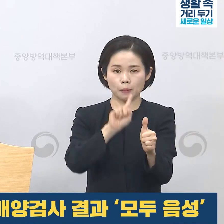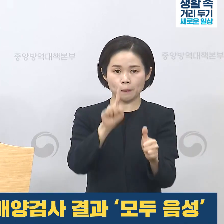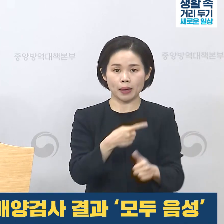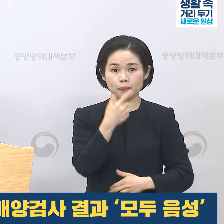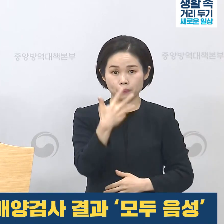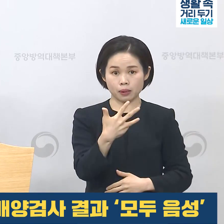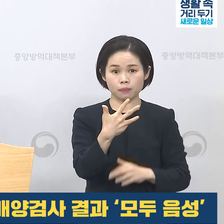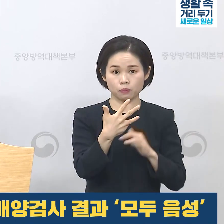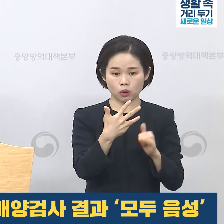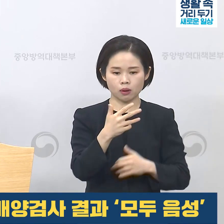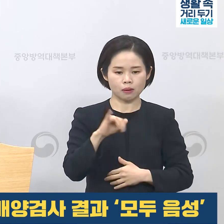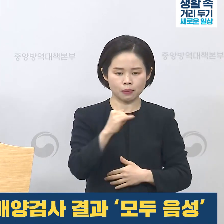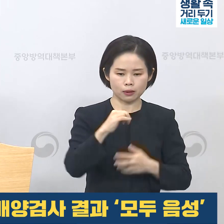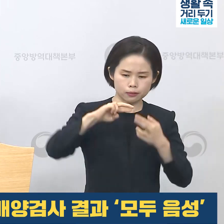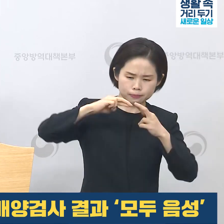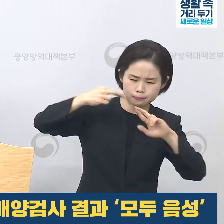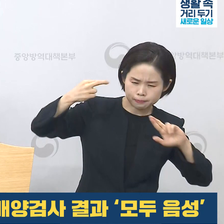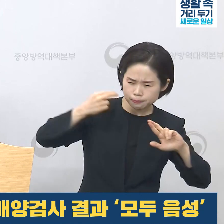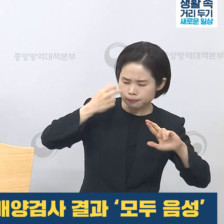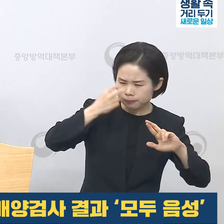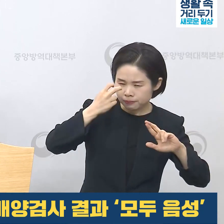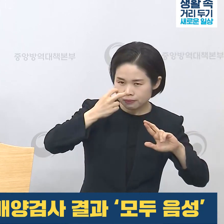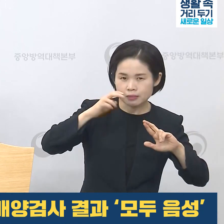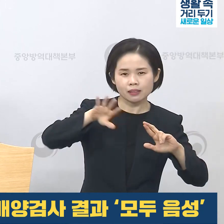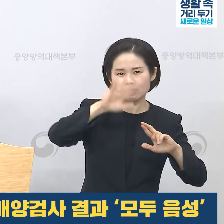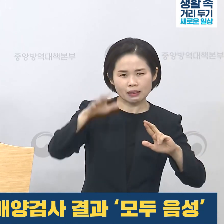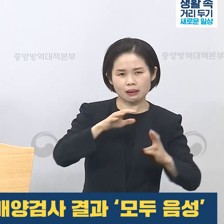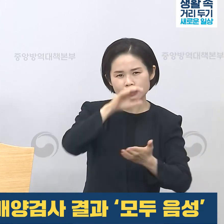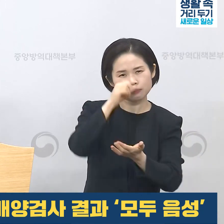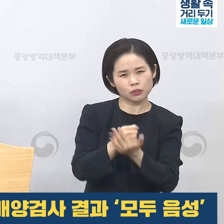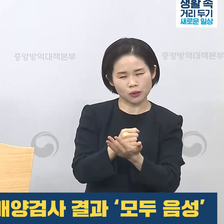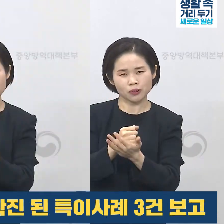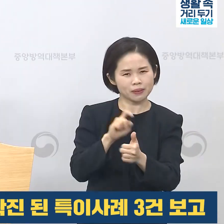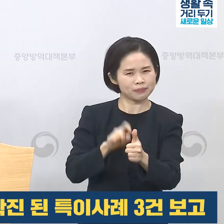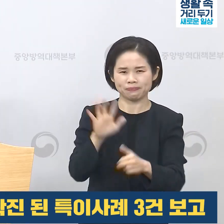108명의 바이러스 배양 검사 결과 모두 음성으로 확인하였습니다.